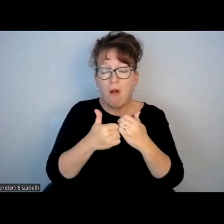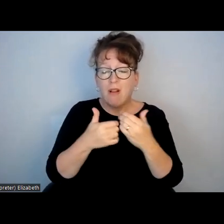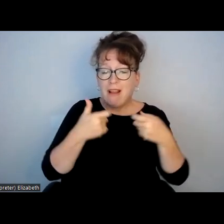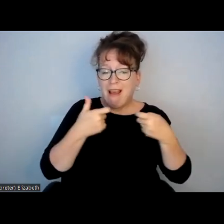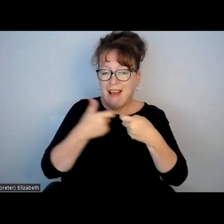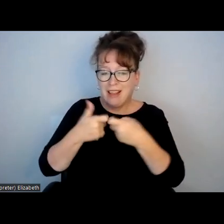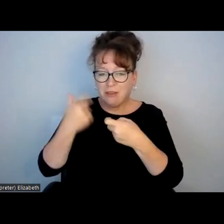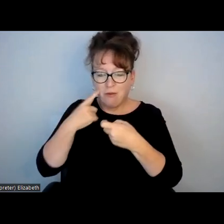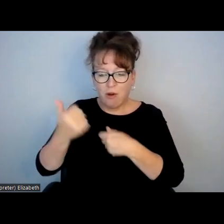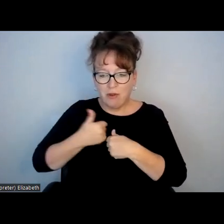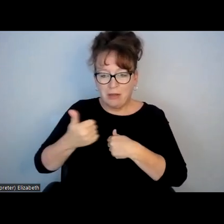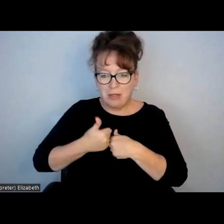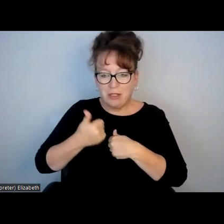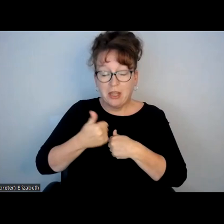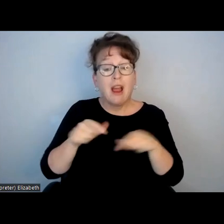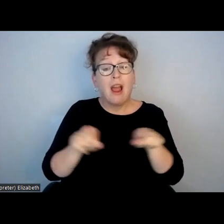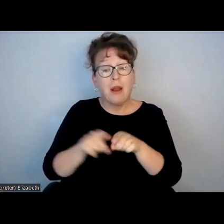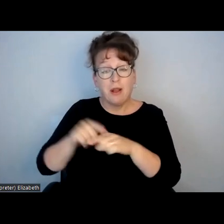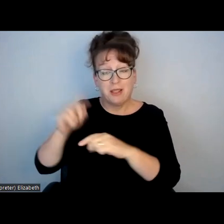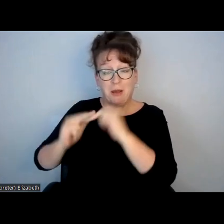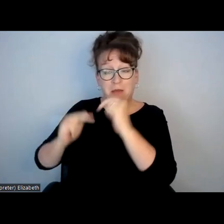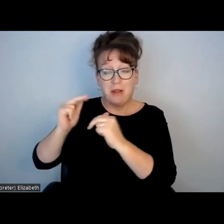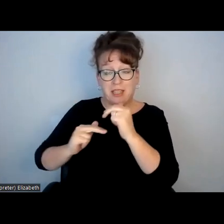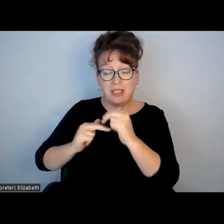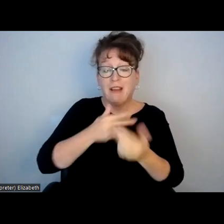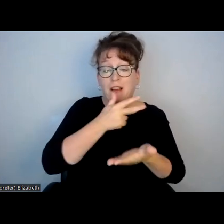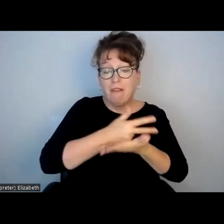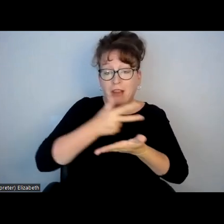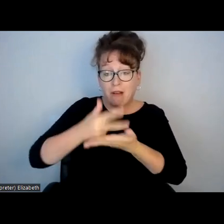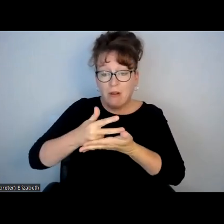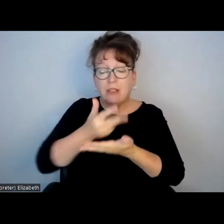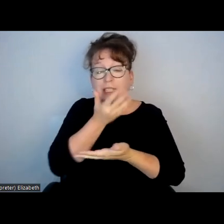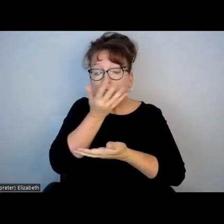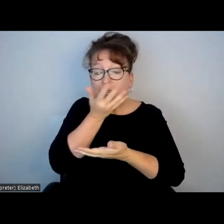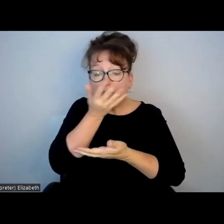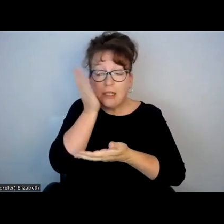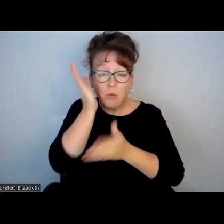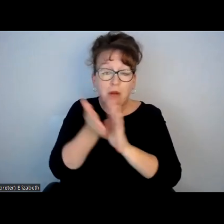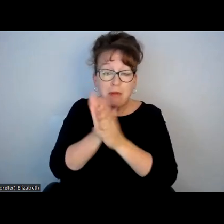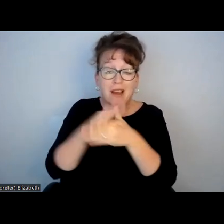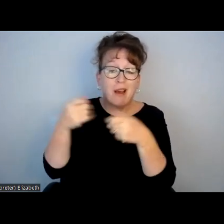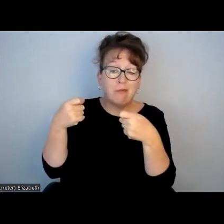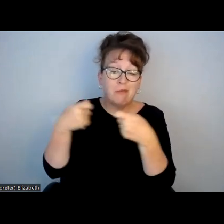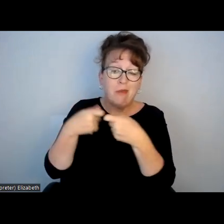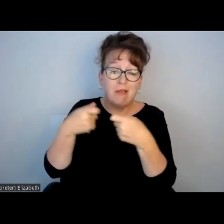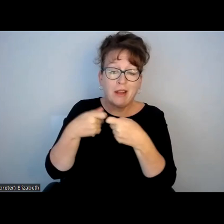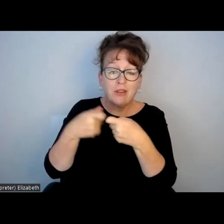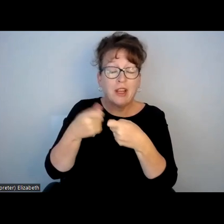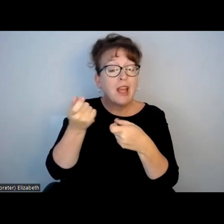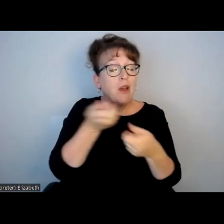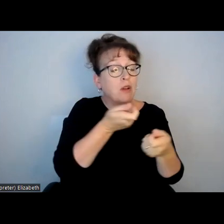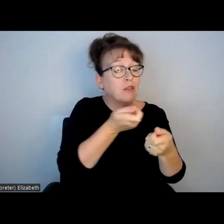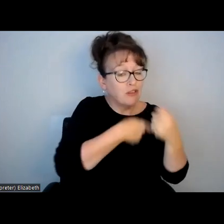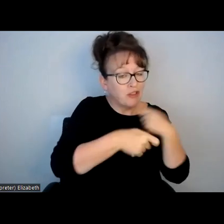se d nuestro sector nuestro sector de